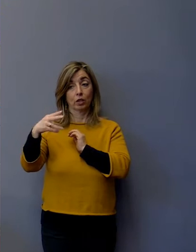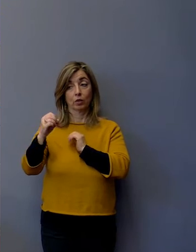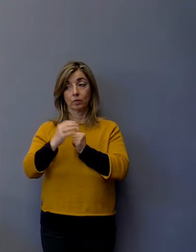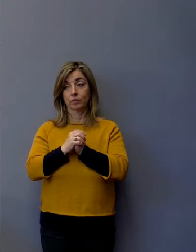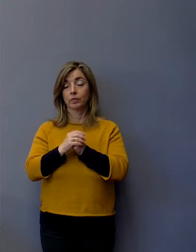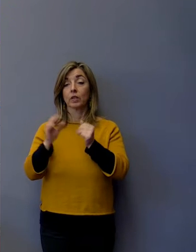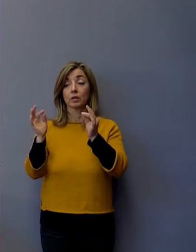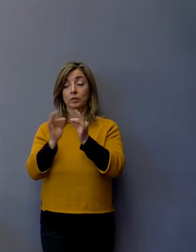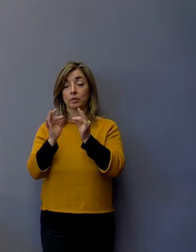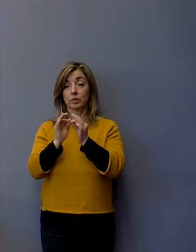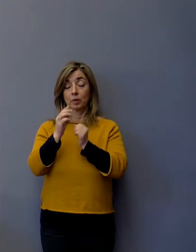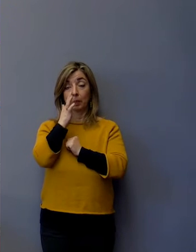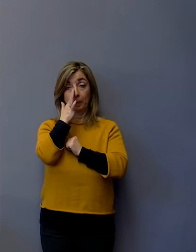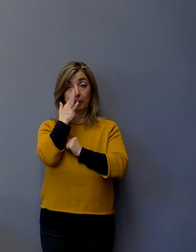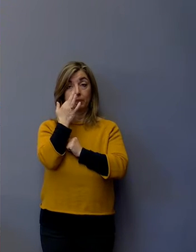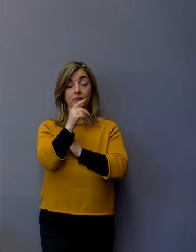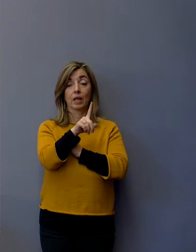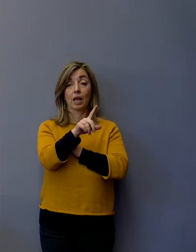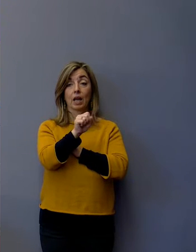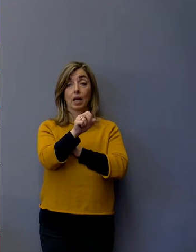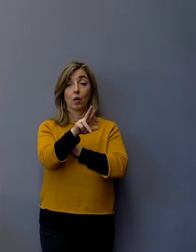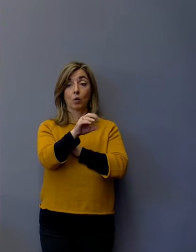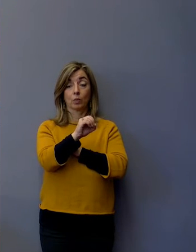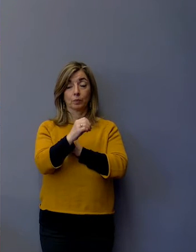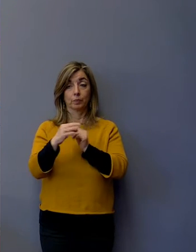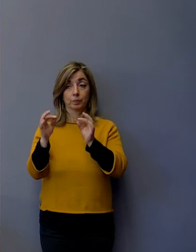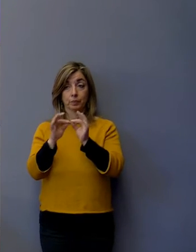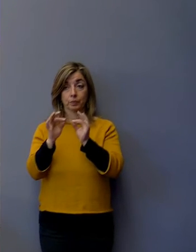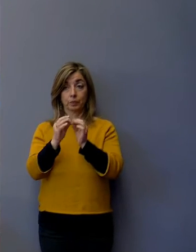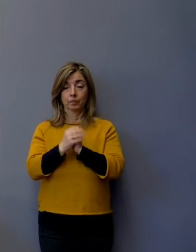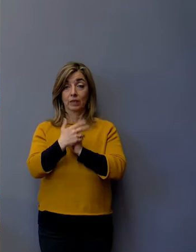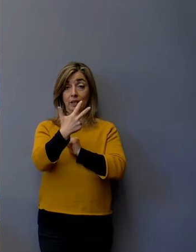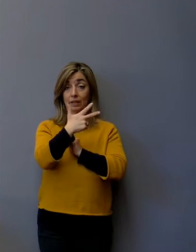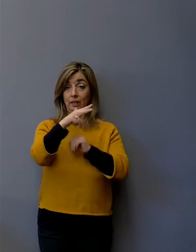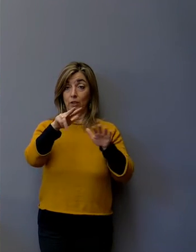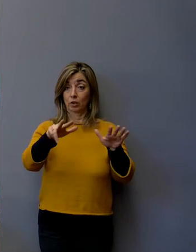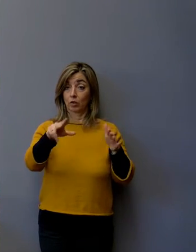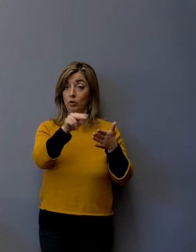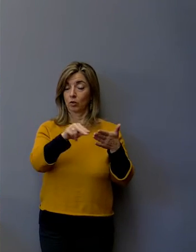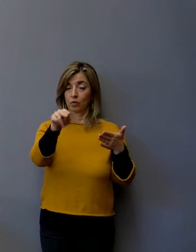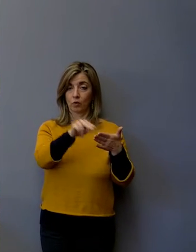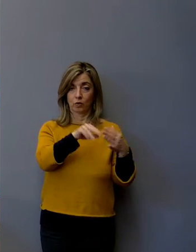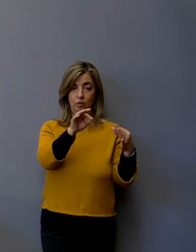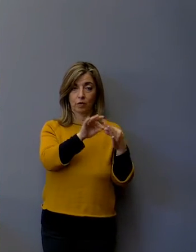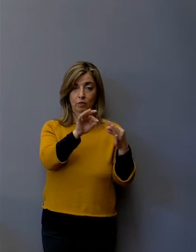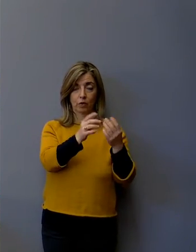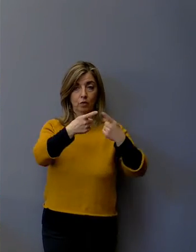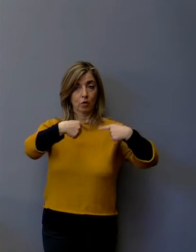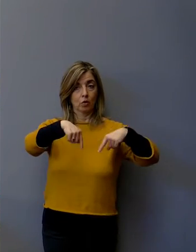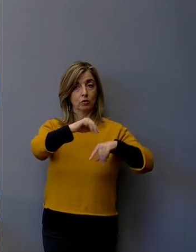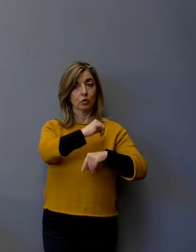favorevole consigliera laura 38 voti favorevoli il consiglio comunale